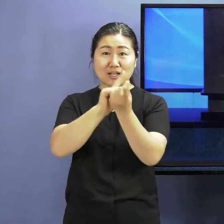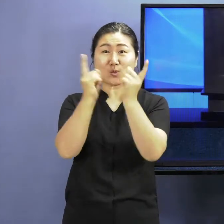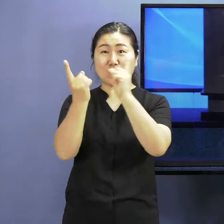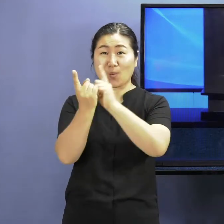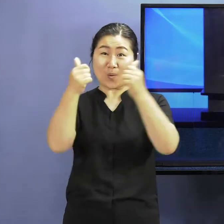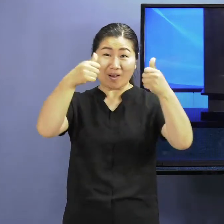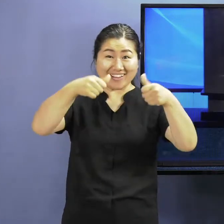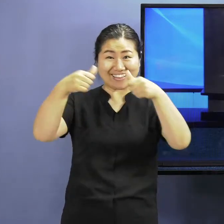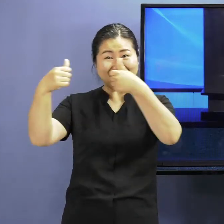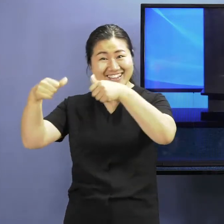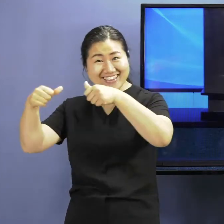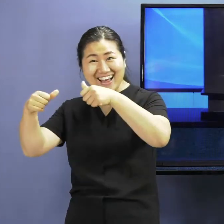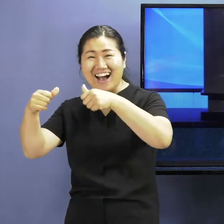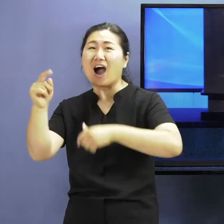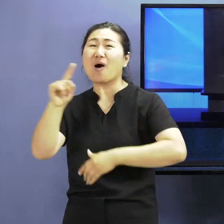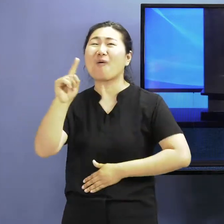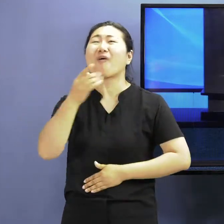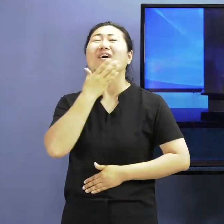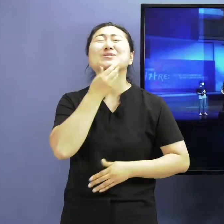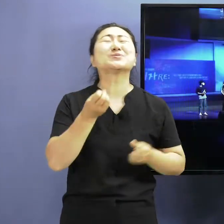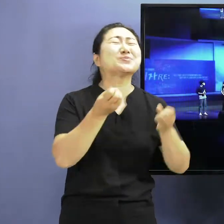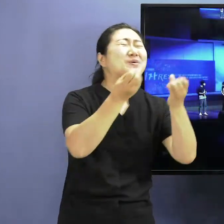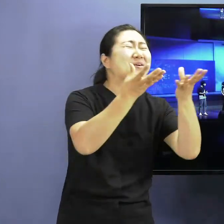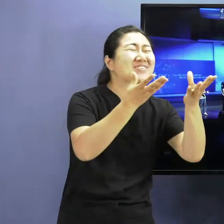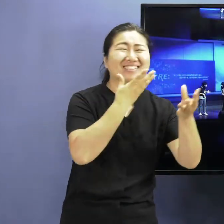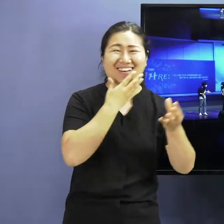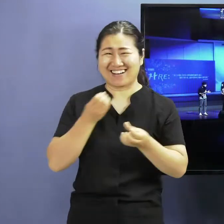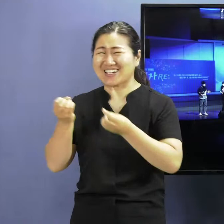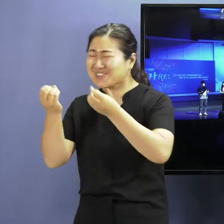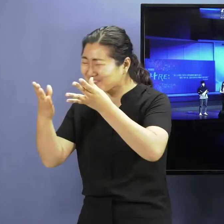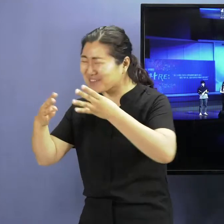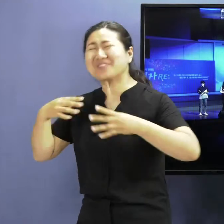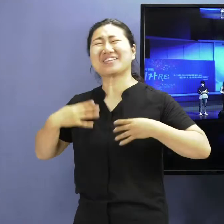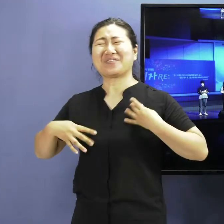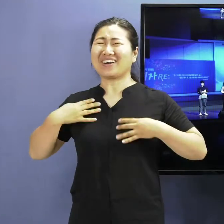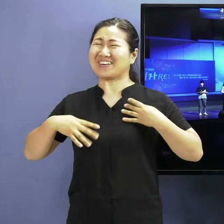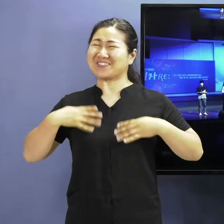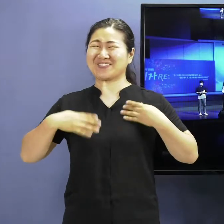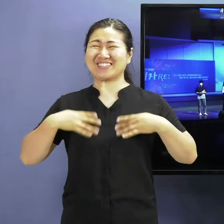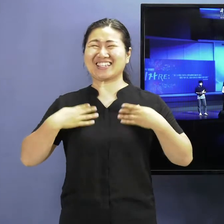나누시면 좋겠습니다. 축복합니다. 반갑습니다.